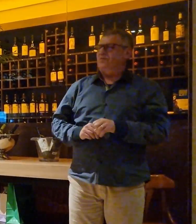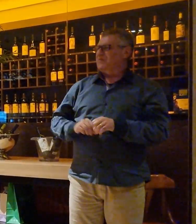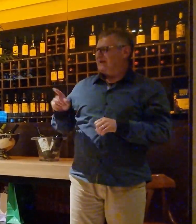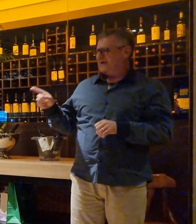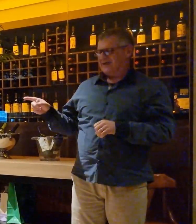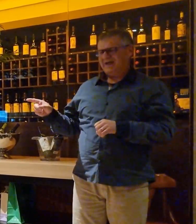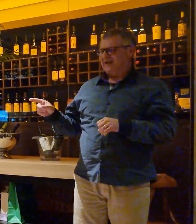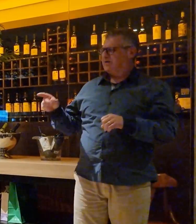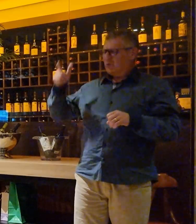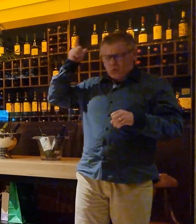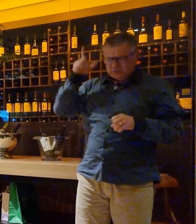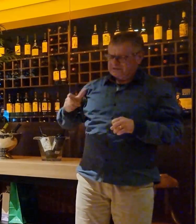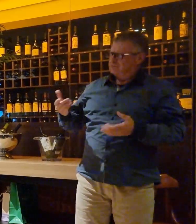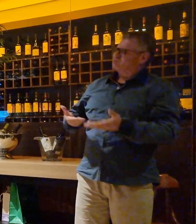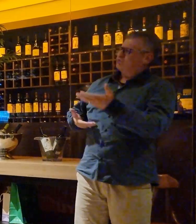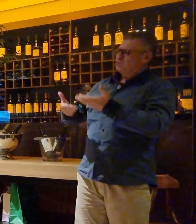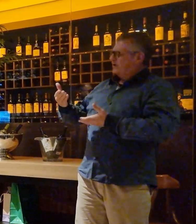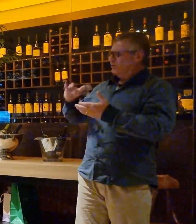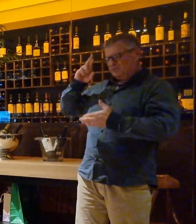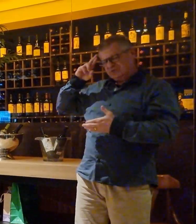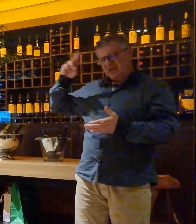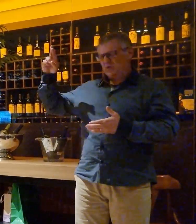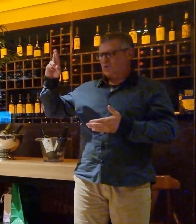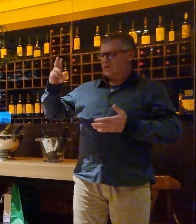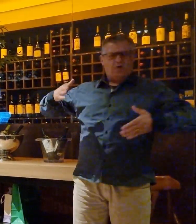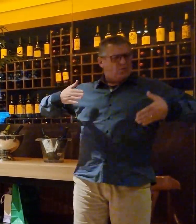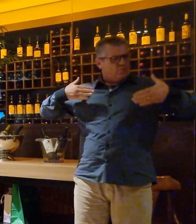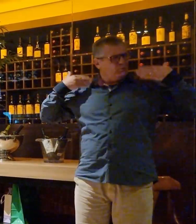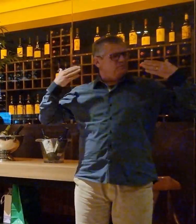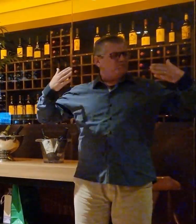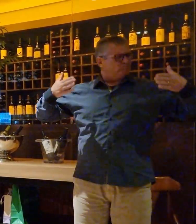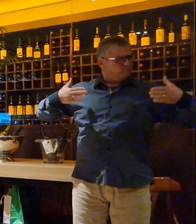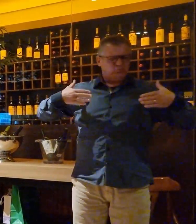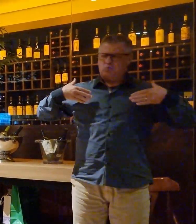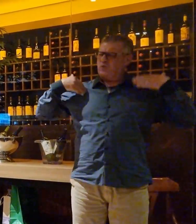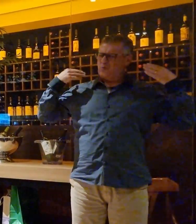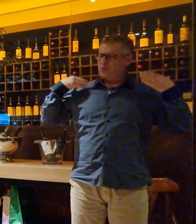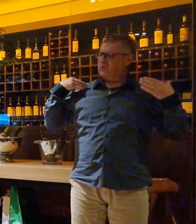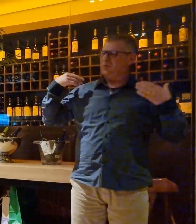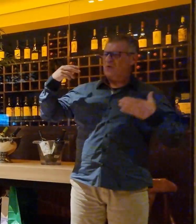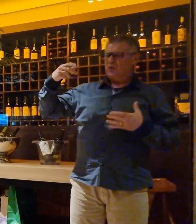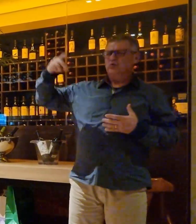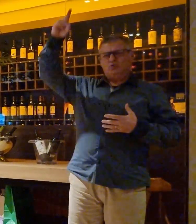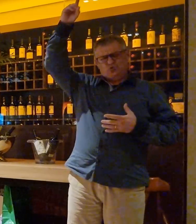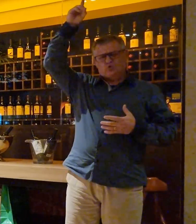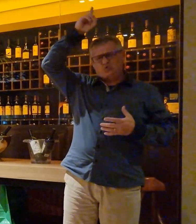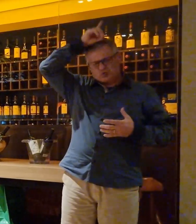Hoje você vai falar, mas na próxima você vai. Que fé é dessa? Que fé é essa? Na próxima eu vou orar em